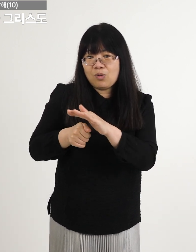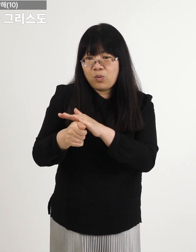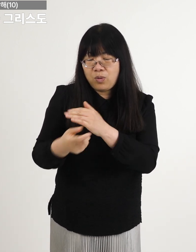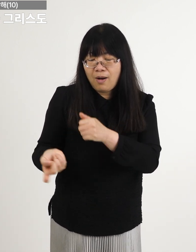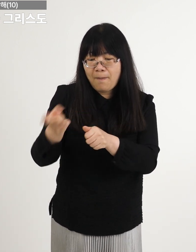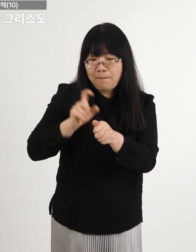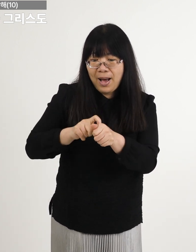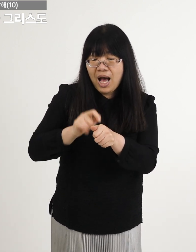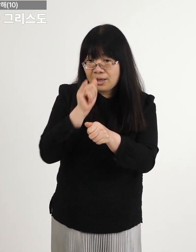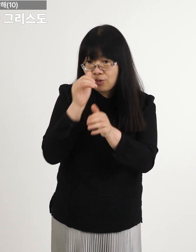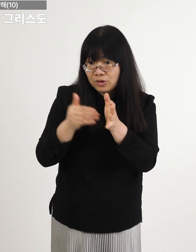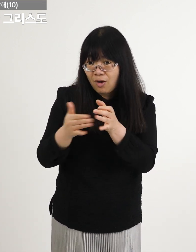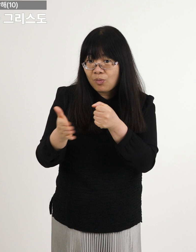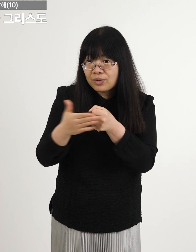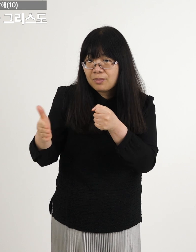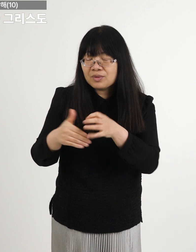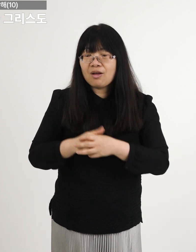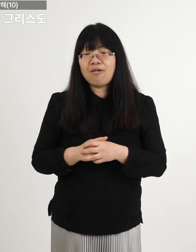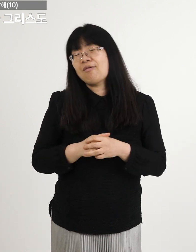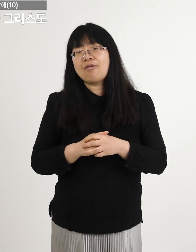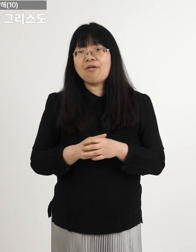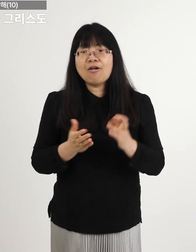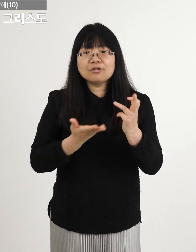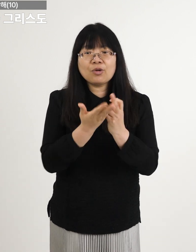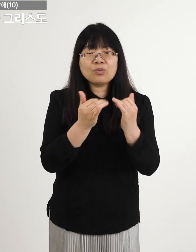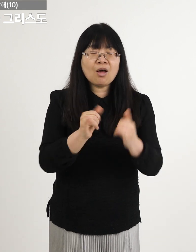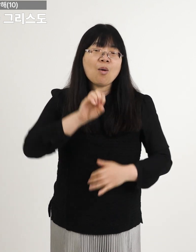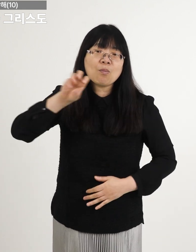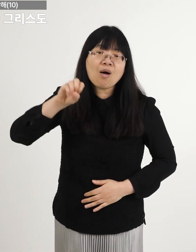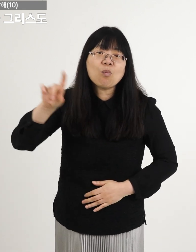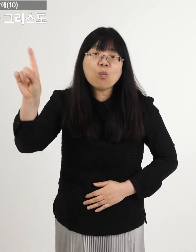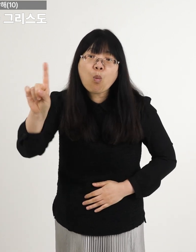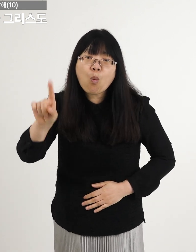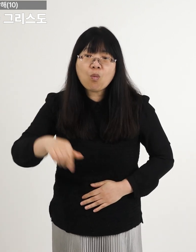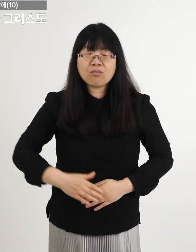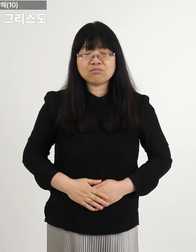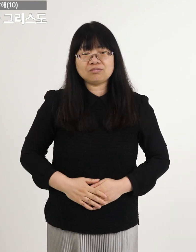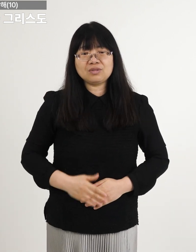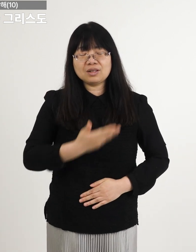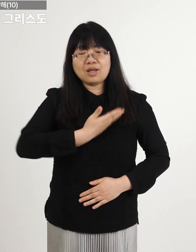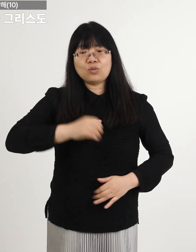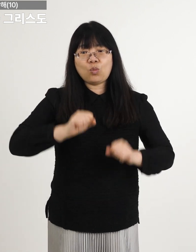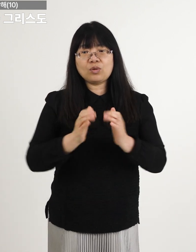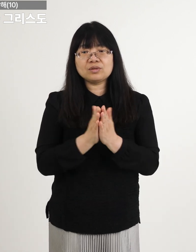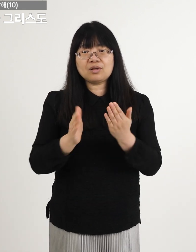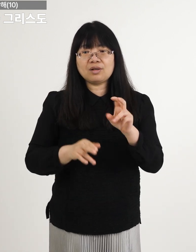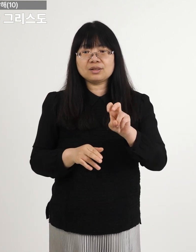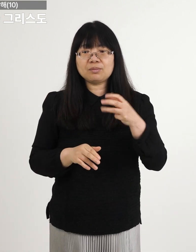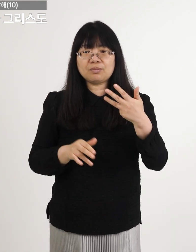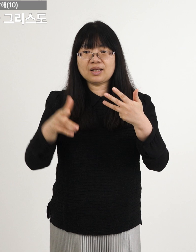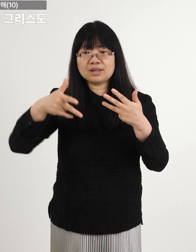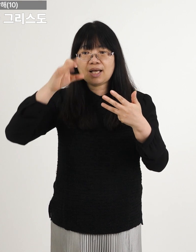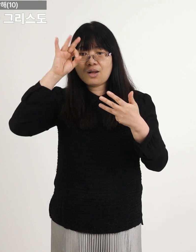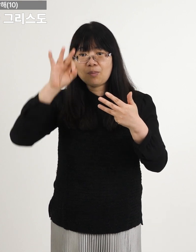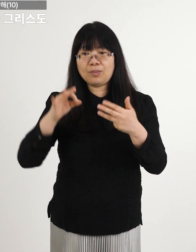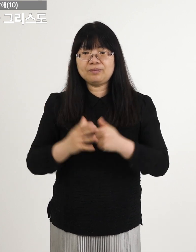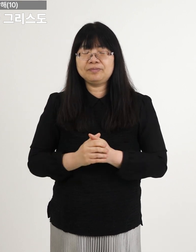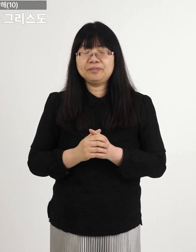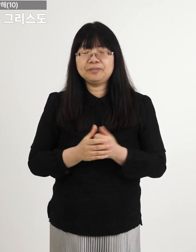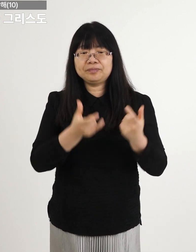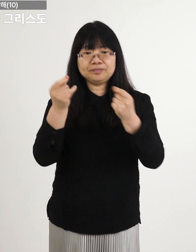물려요. 그러니까 섬 사람들이 뭐라 그러는가 한번 들어보십시다. 사도행전 28장 다